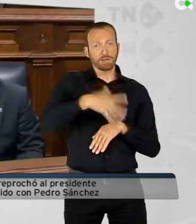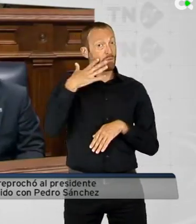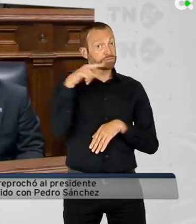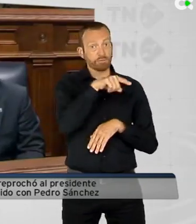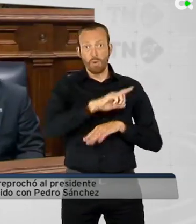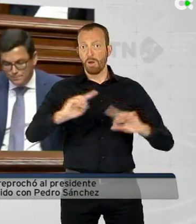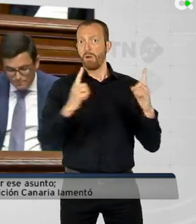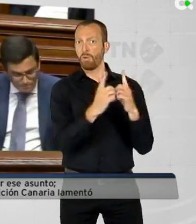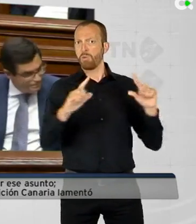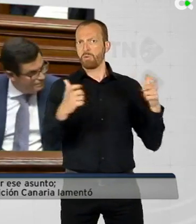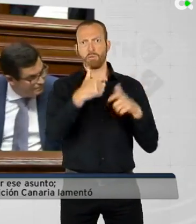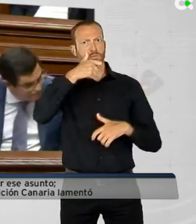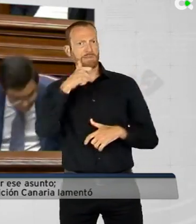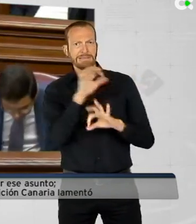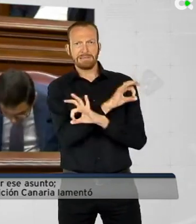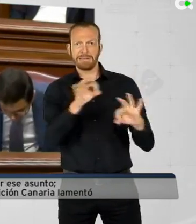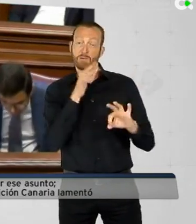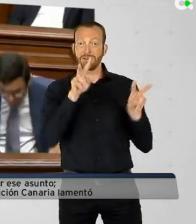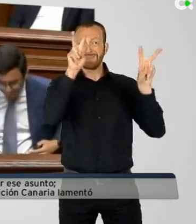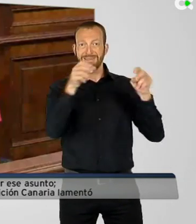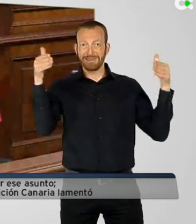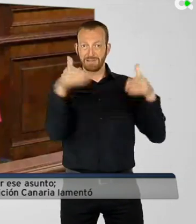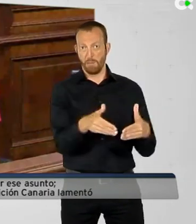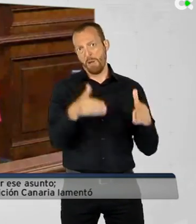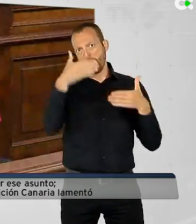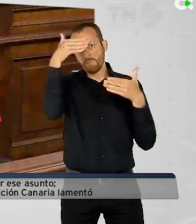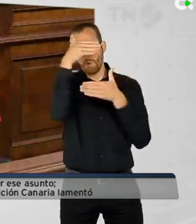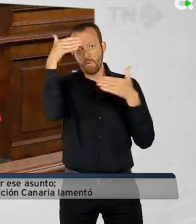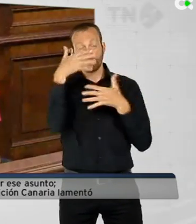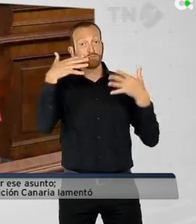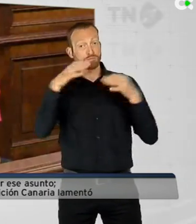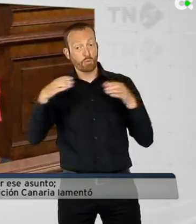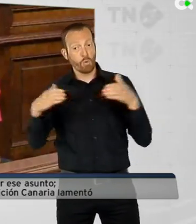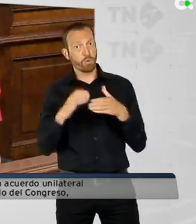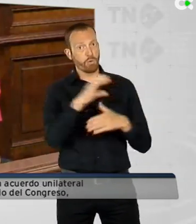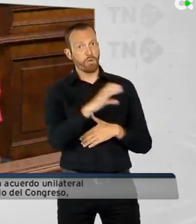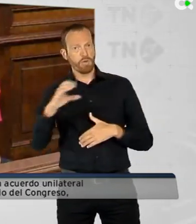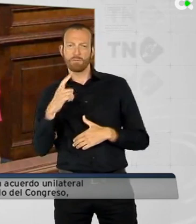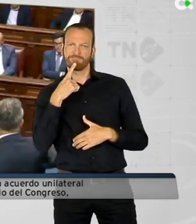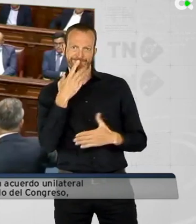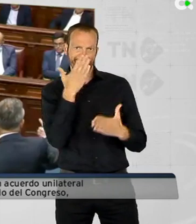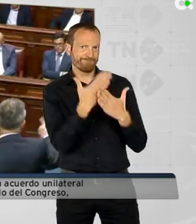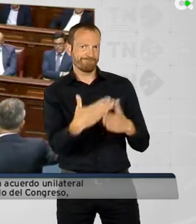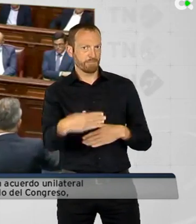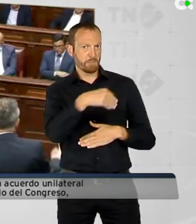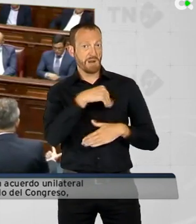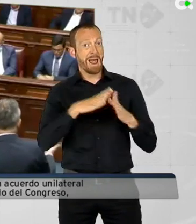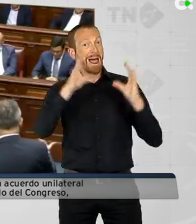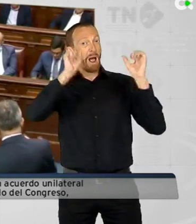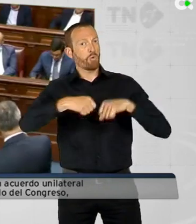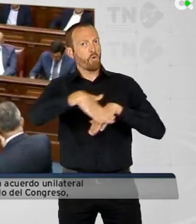haya reunido con Pedro Sánchez para tratar ese asunto, mientras que Coalición Canaria lamentó que haya sido un